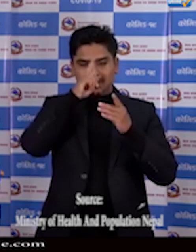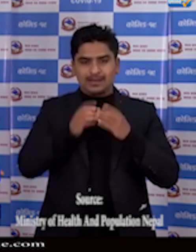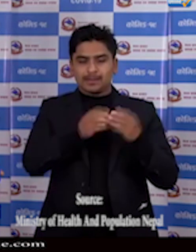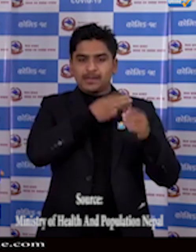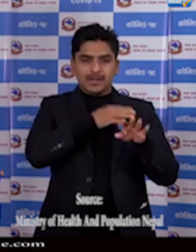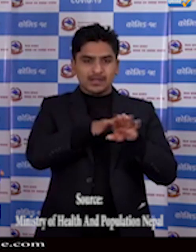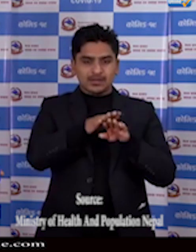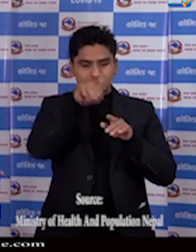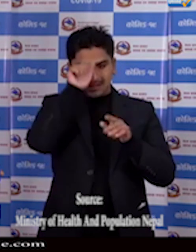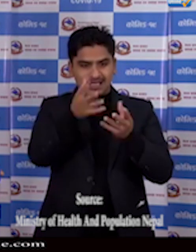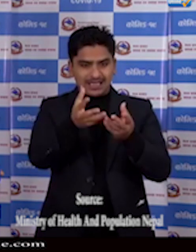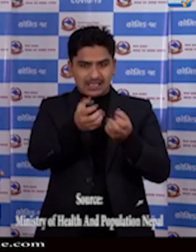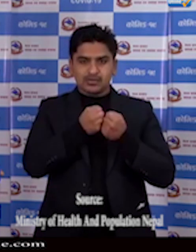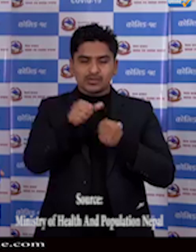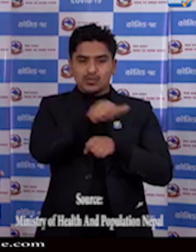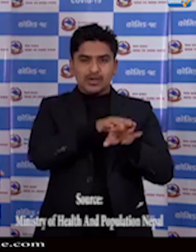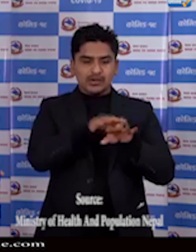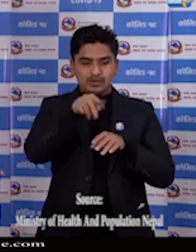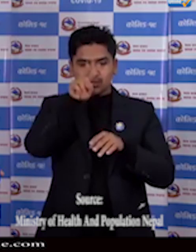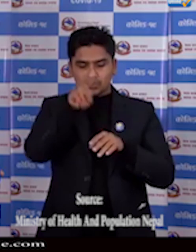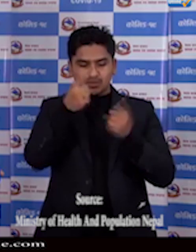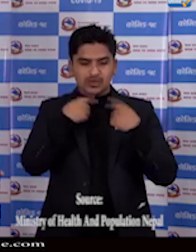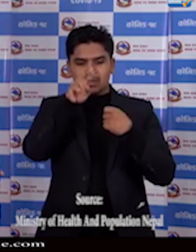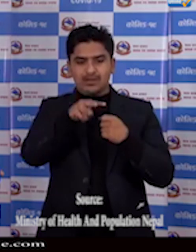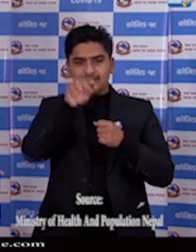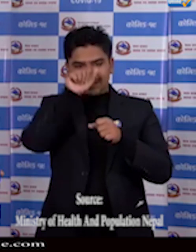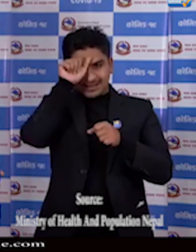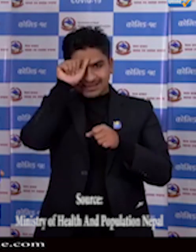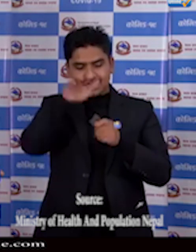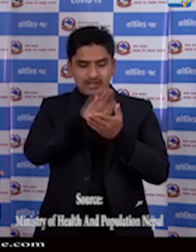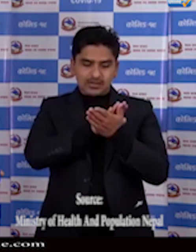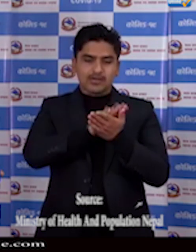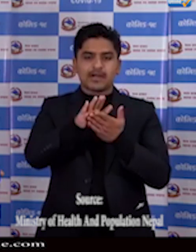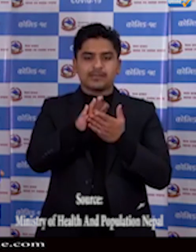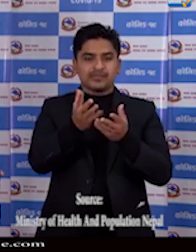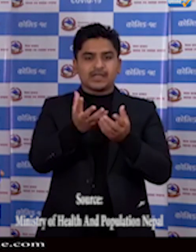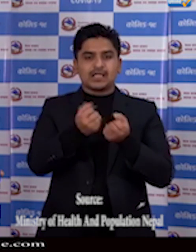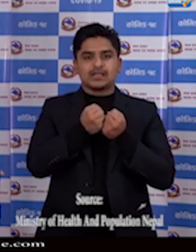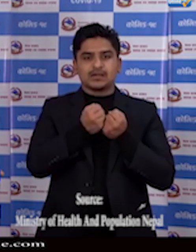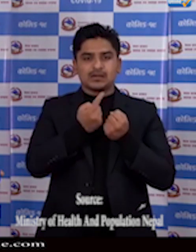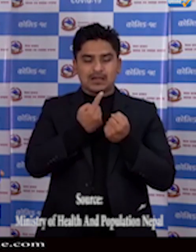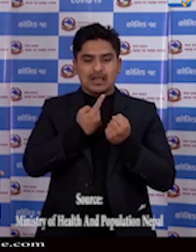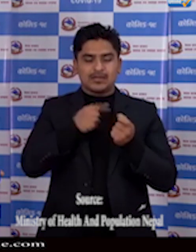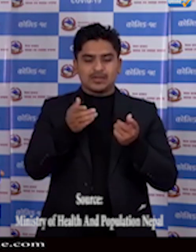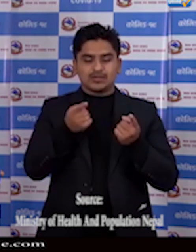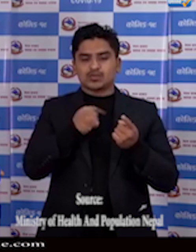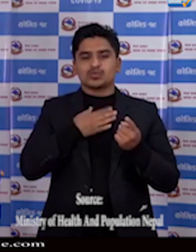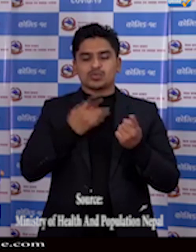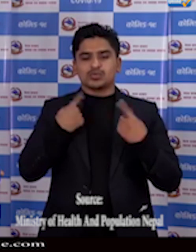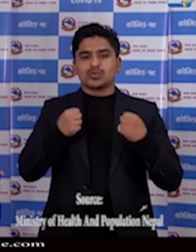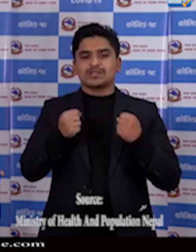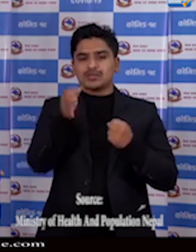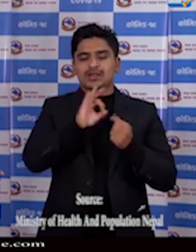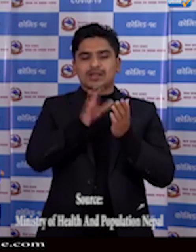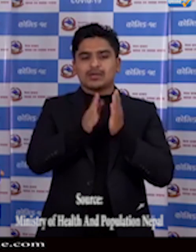व्यक्तिहरूको जानकारी लिइदिनुहोस्, उहाँहरूको यो स्वास्थ्य स्थितिको विवरण अलि प्रष्ट रूपमा लिदिन हुन म हामी स्वास्थ्य तथा जनसङ्ख्या मन्त्रालयको